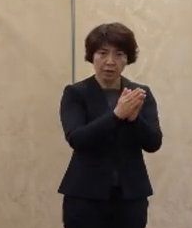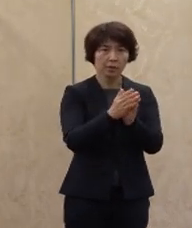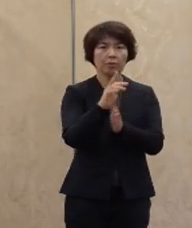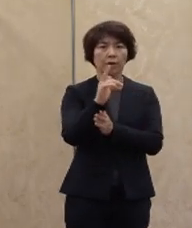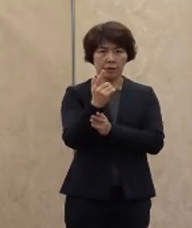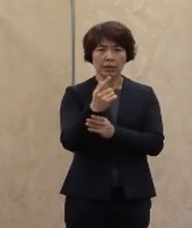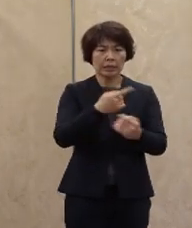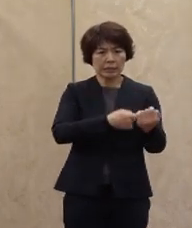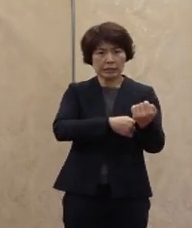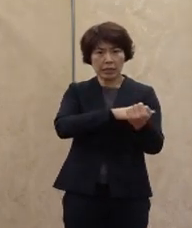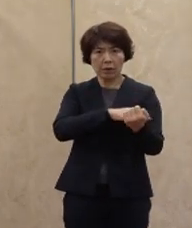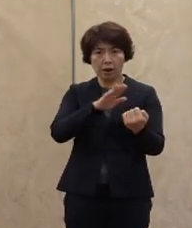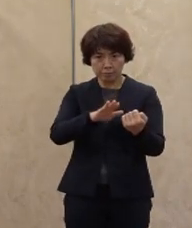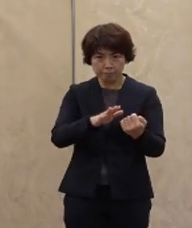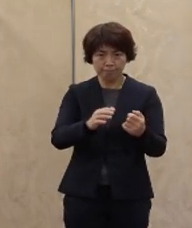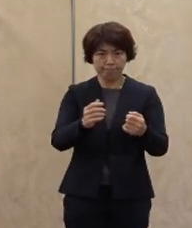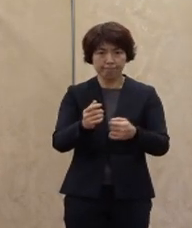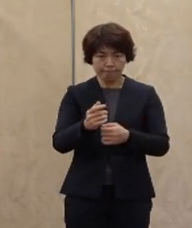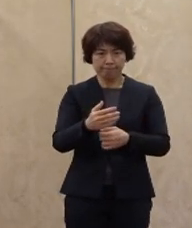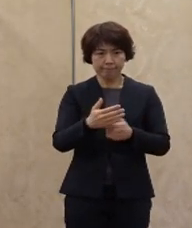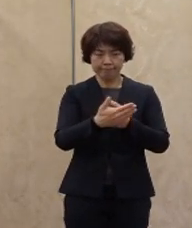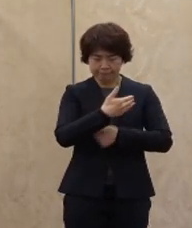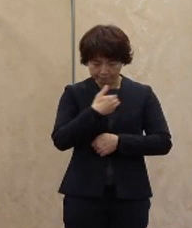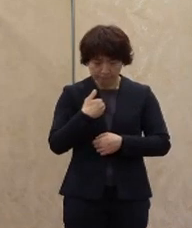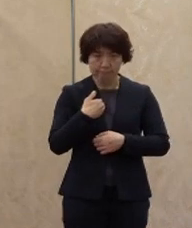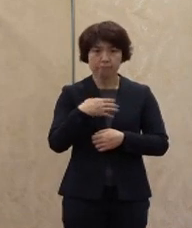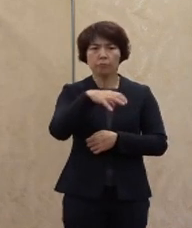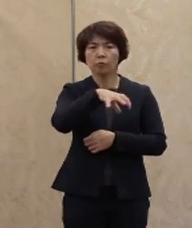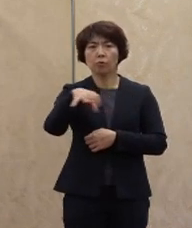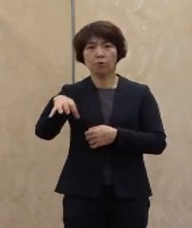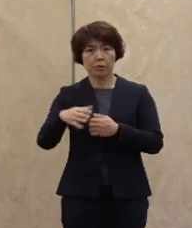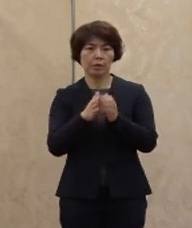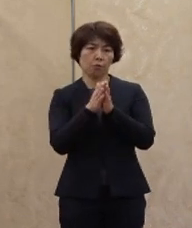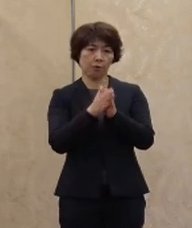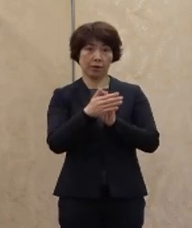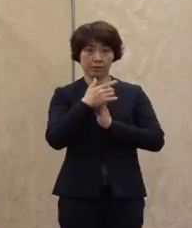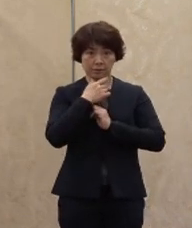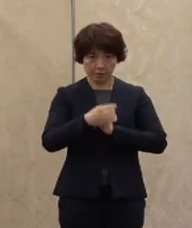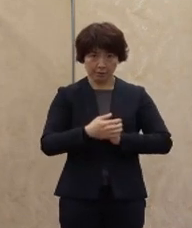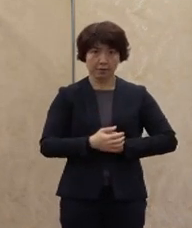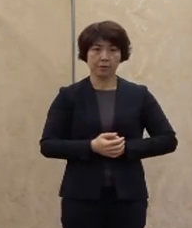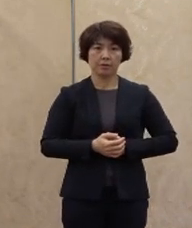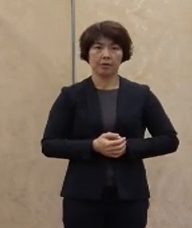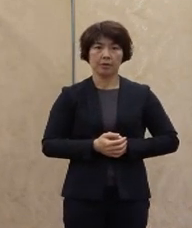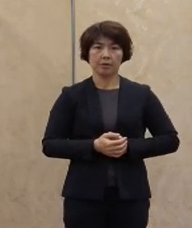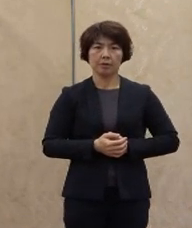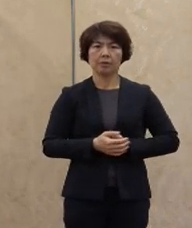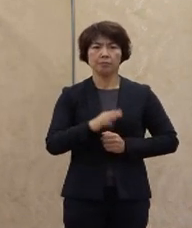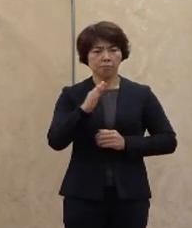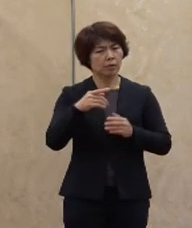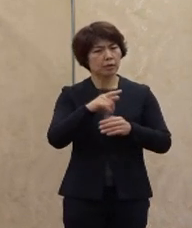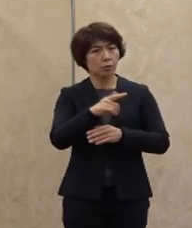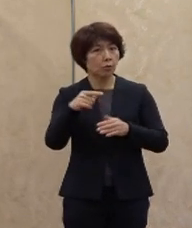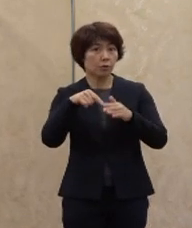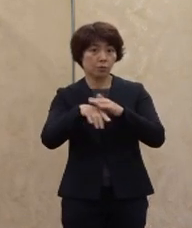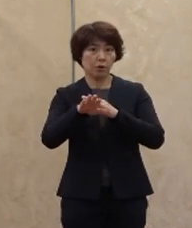て、力のあるところについてはお願いしますということの中で、ただやっぱりいろんなやっぱ理由もあると思